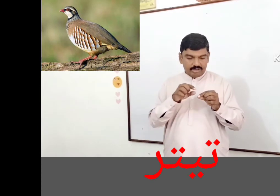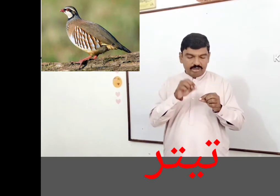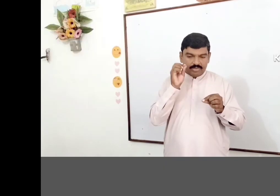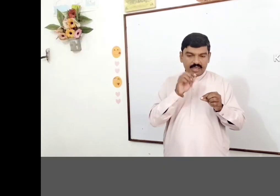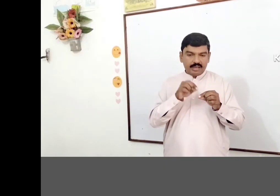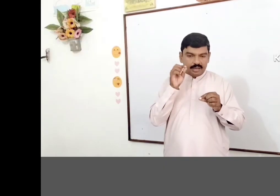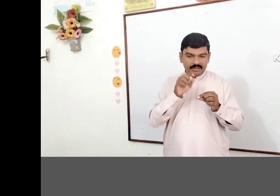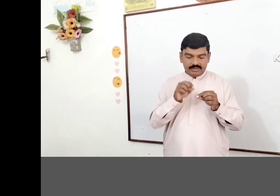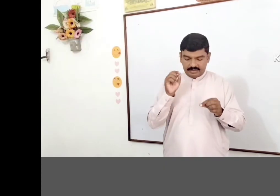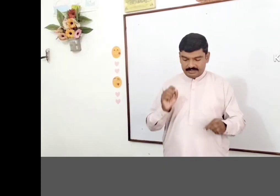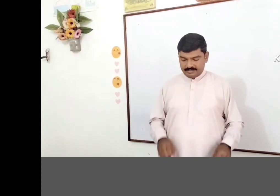मकोड़े खाने वाले।